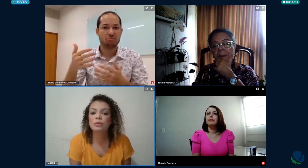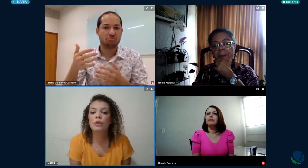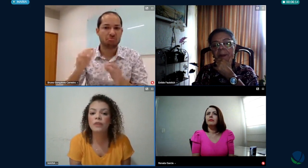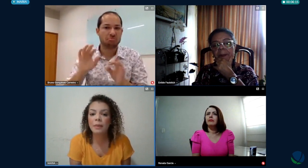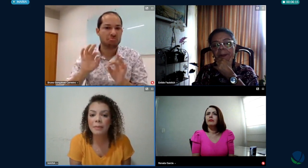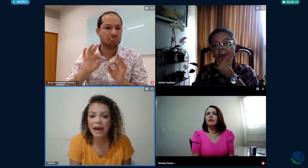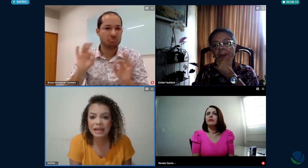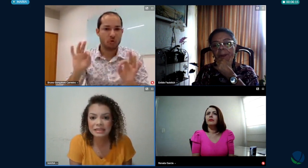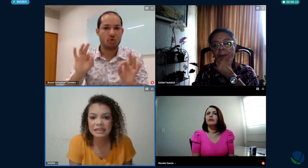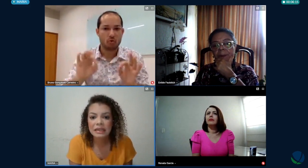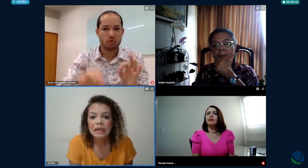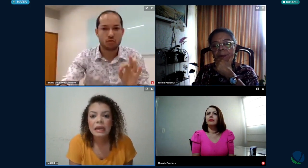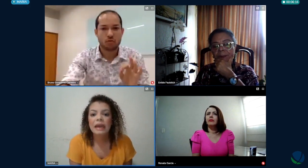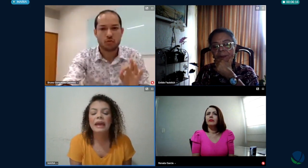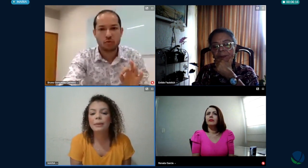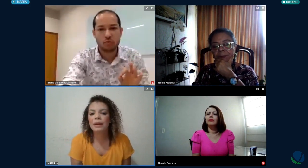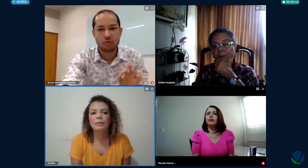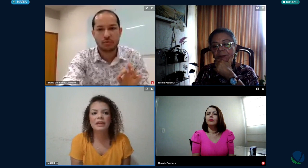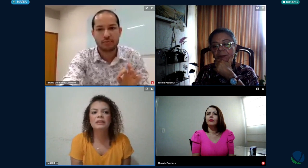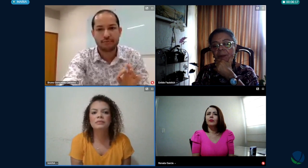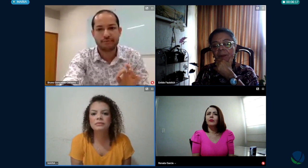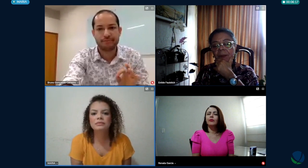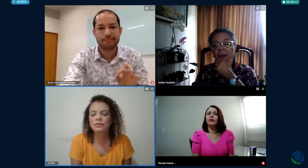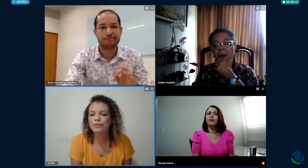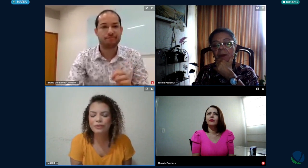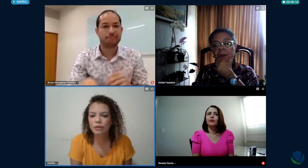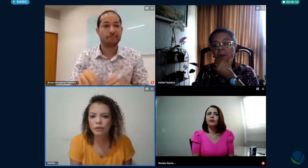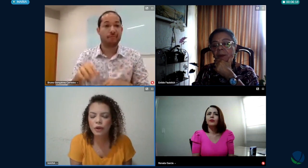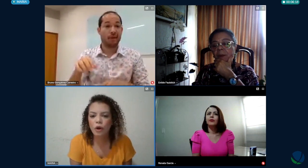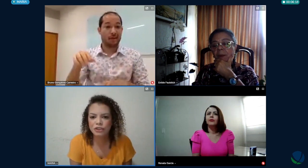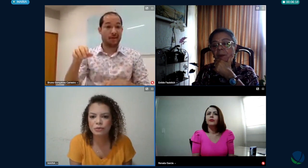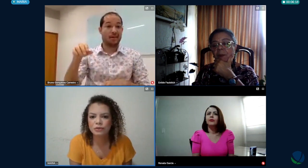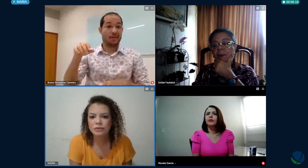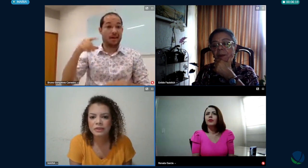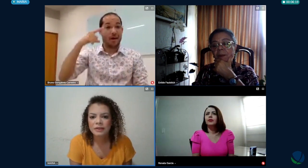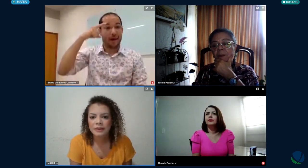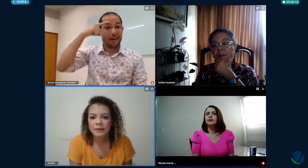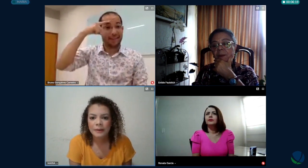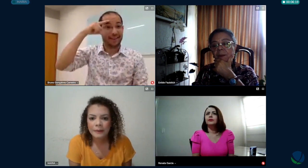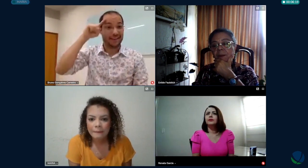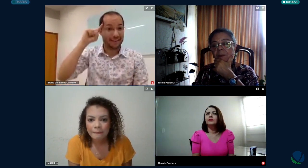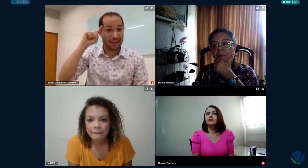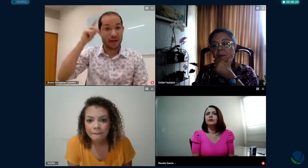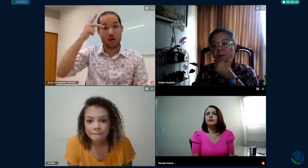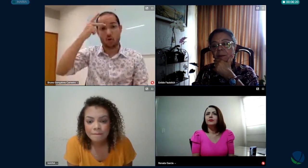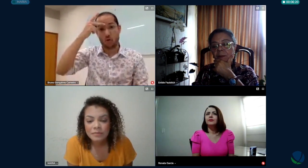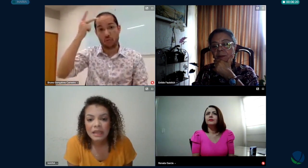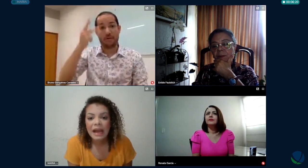conceito de morfema base, para mim foi ótimo.